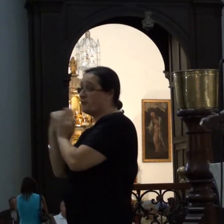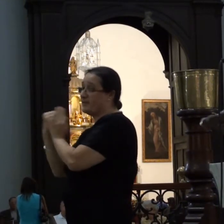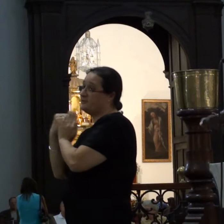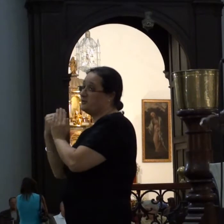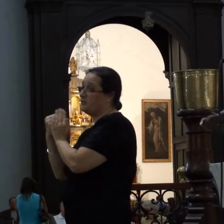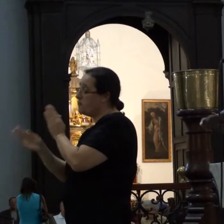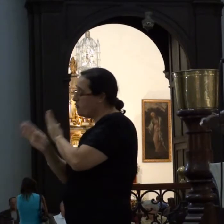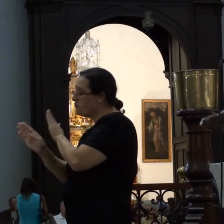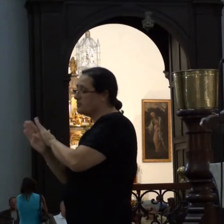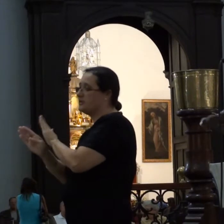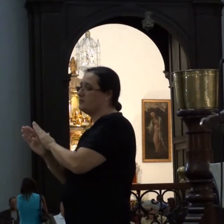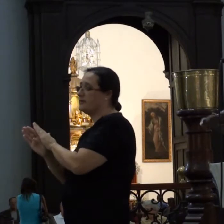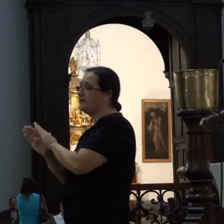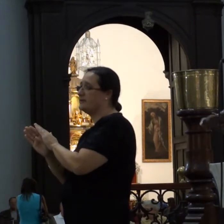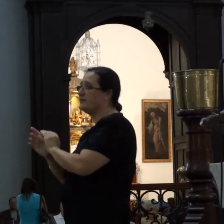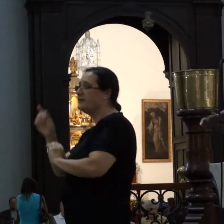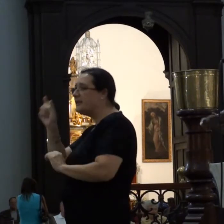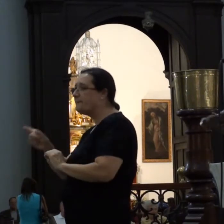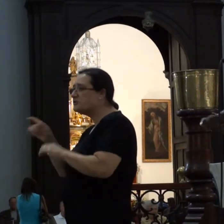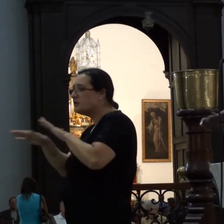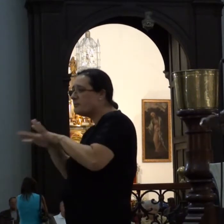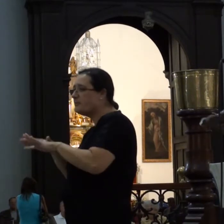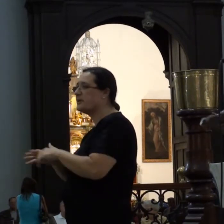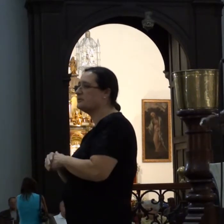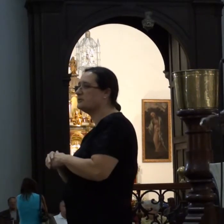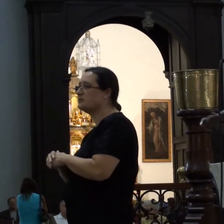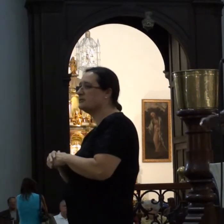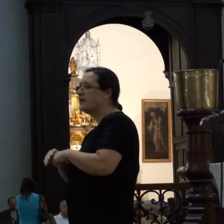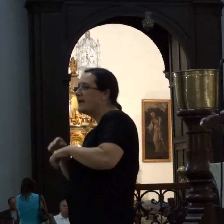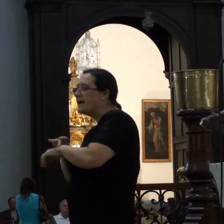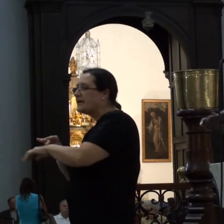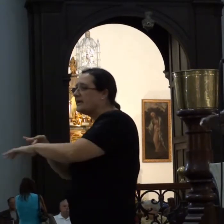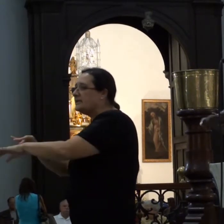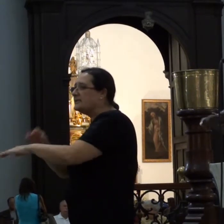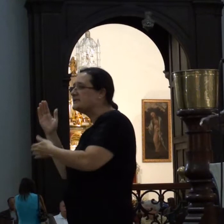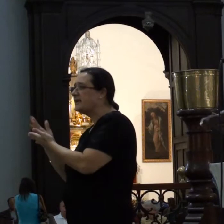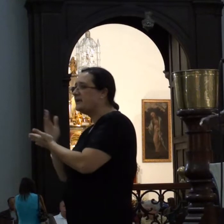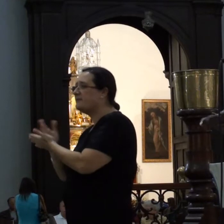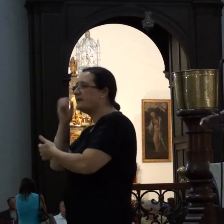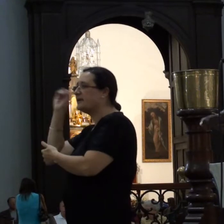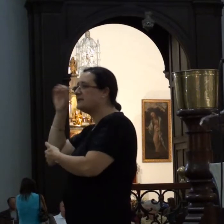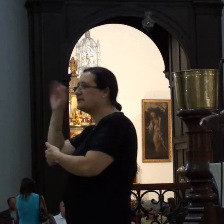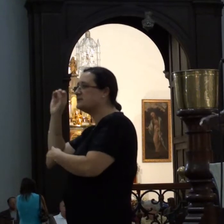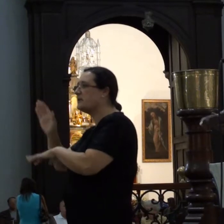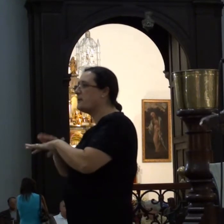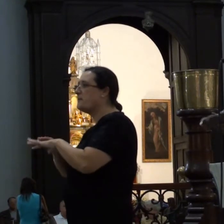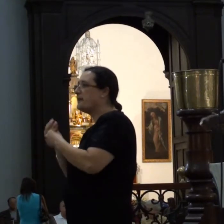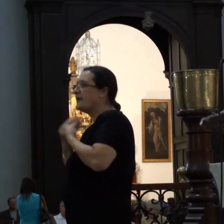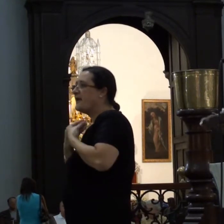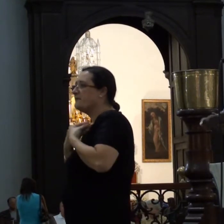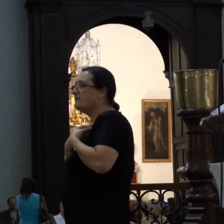permanente de los militantes de los agentes de evangelización para vivir